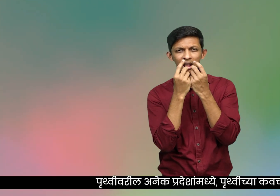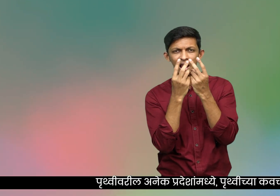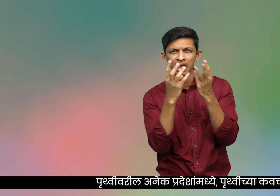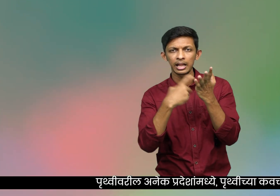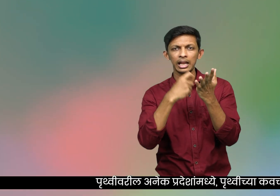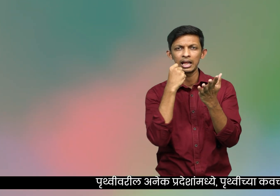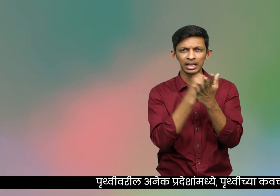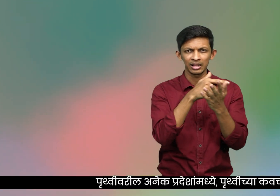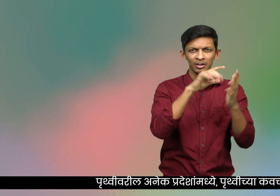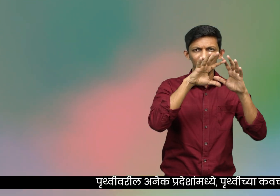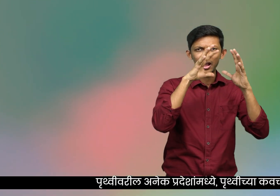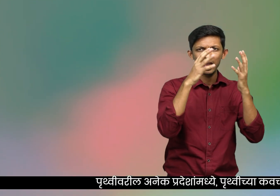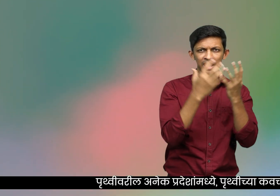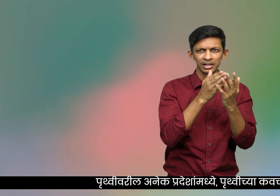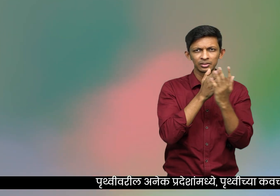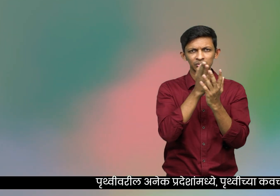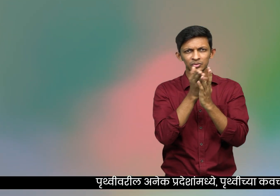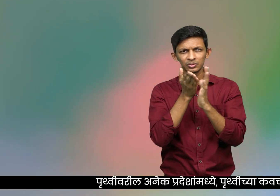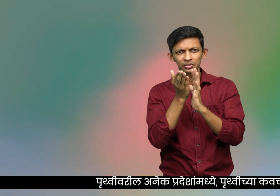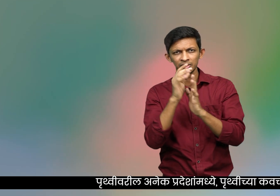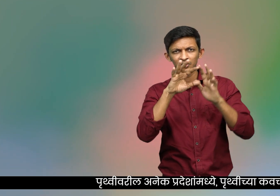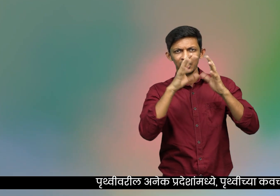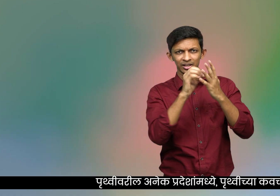पृथ्वीवरील अनेक प्रदेशांमध्ये पृथ्वीच्या कवचाचा